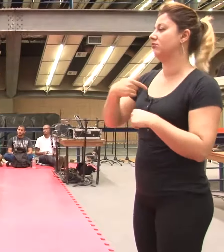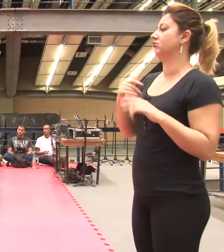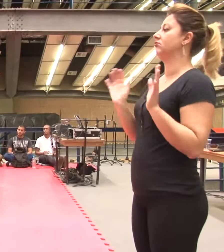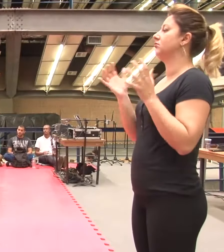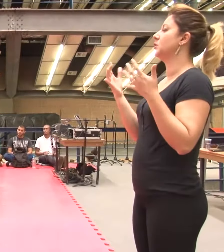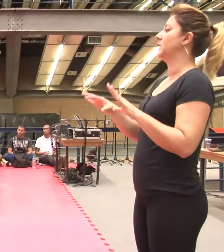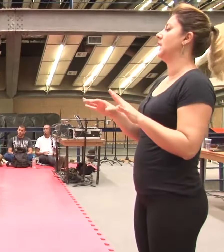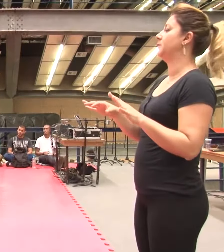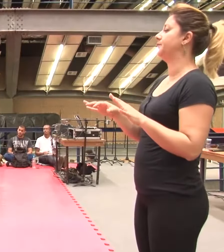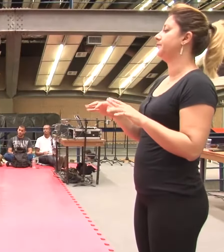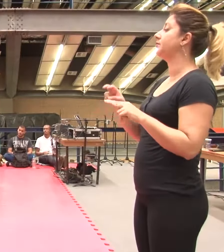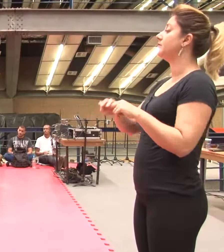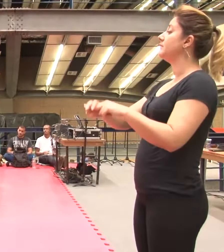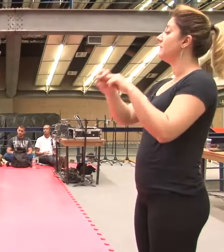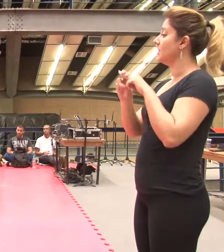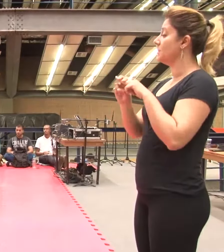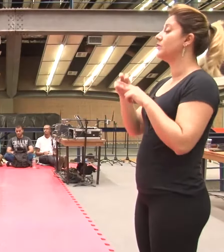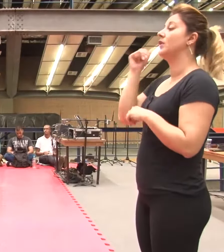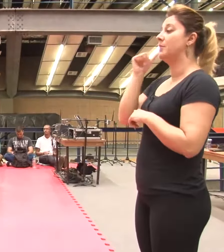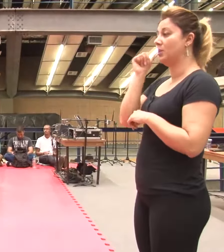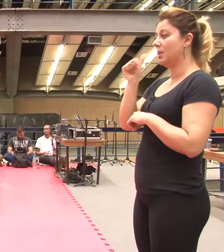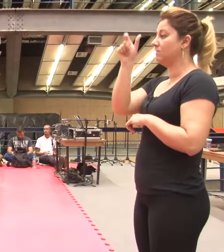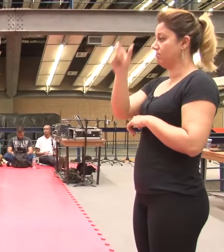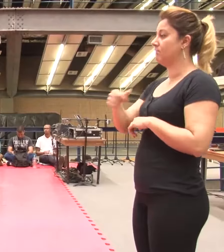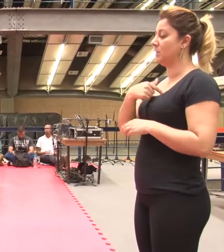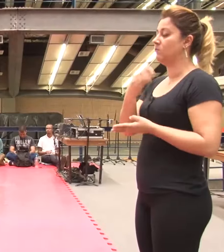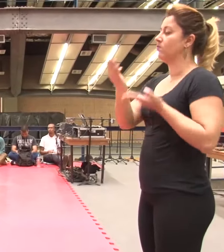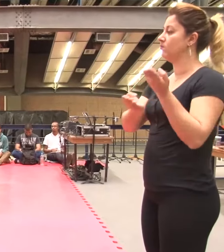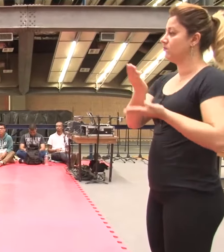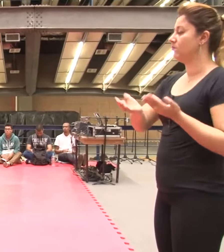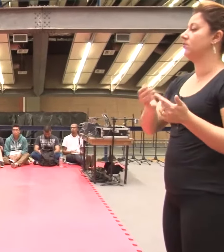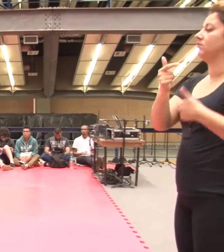tratar Bertoleza com honestidade, com dignidade.